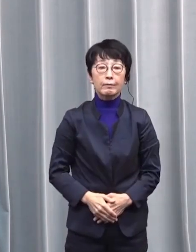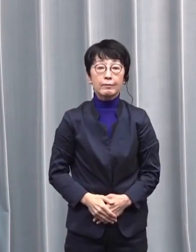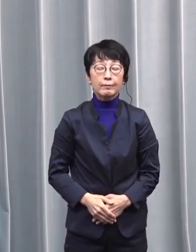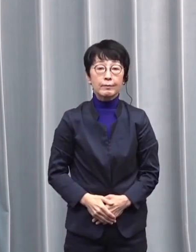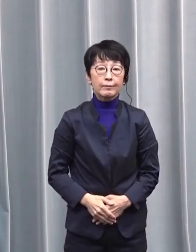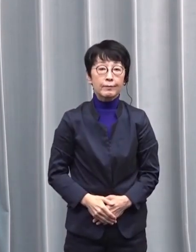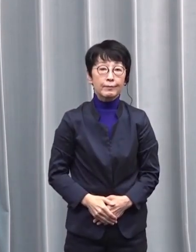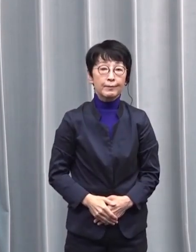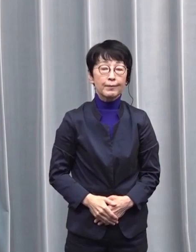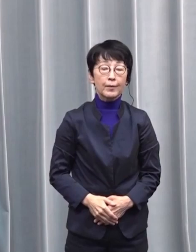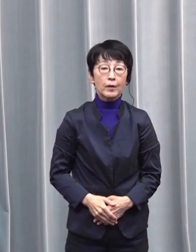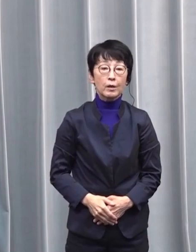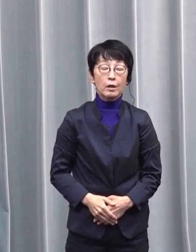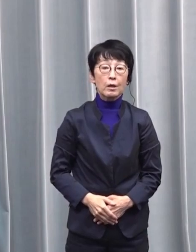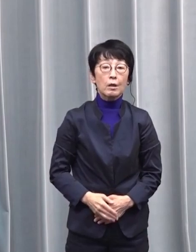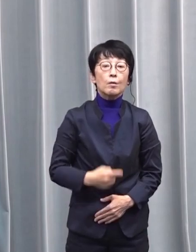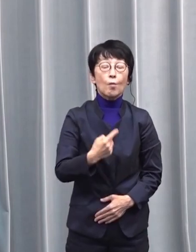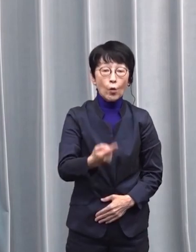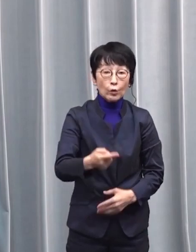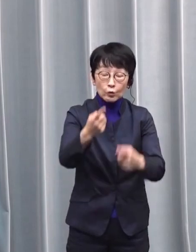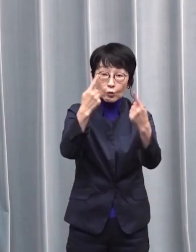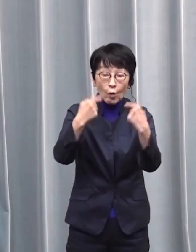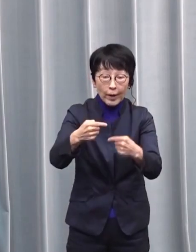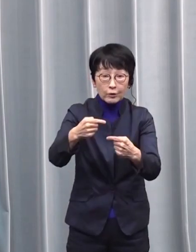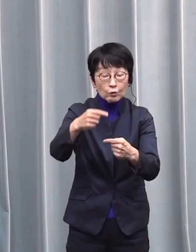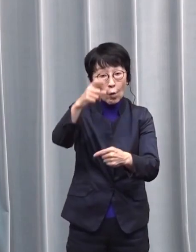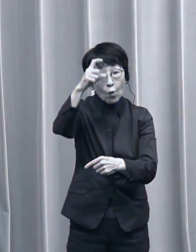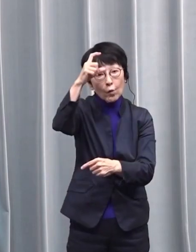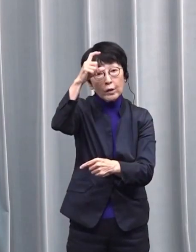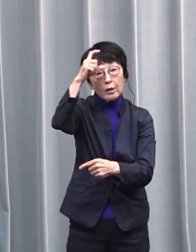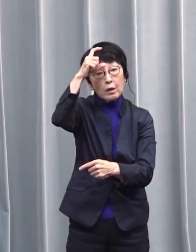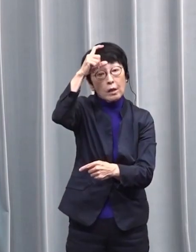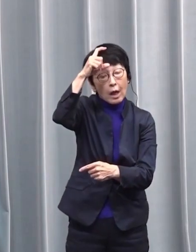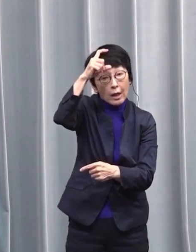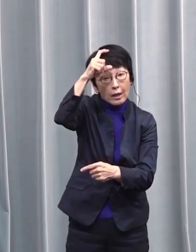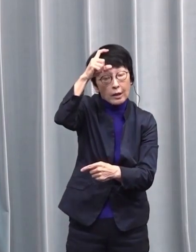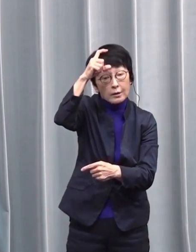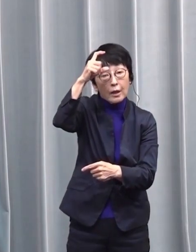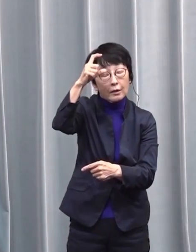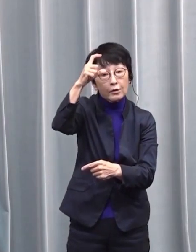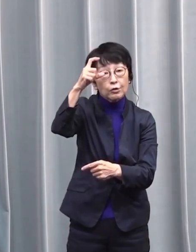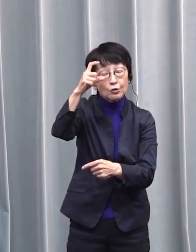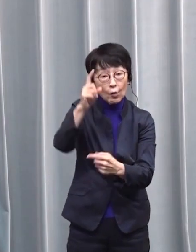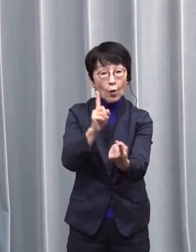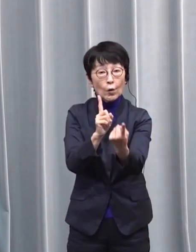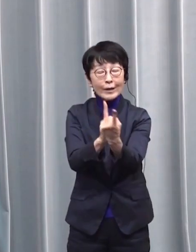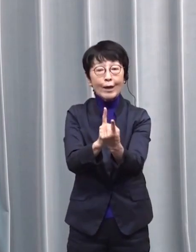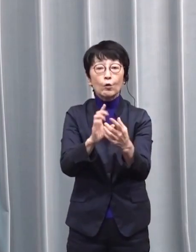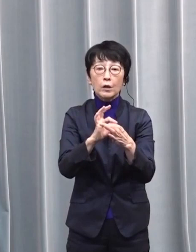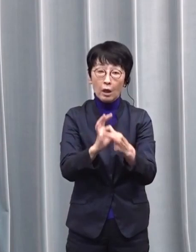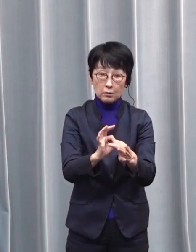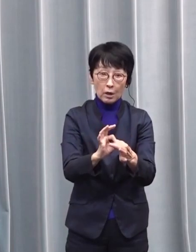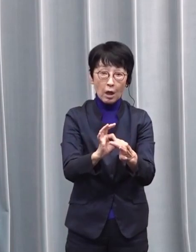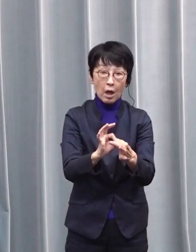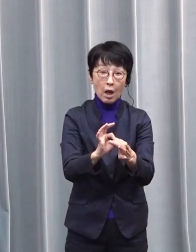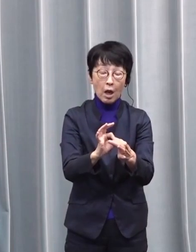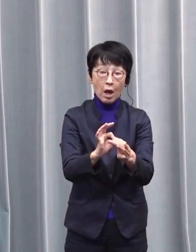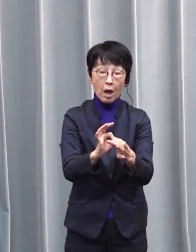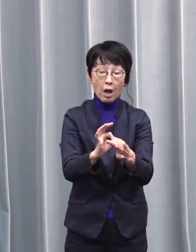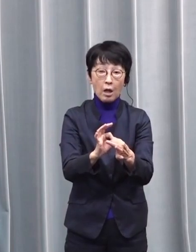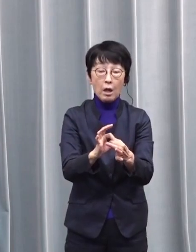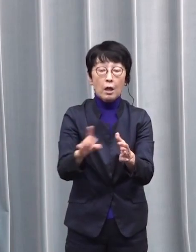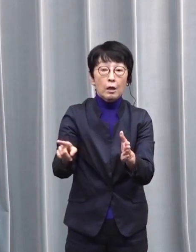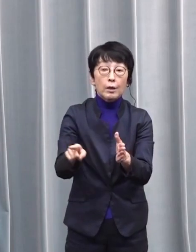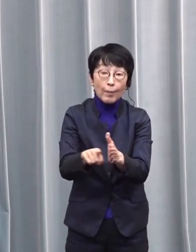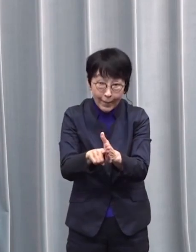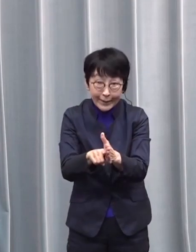ての個別の警察の個別事案に対する対応に関しましては、従来からま